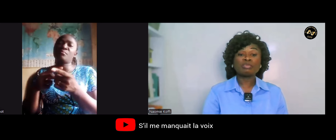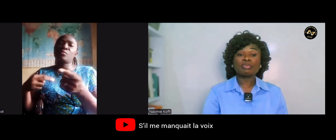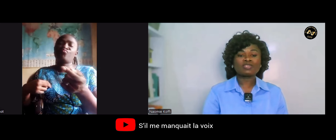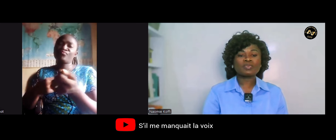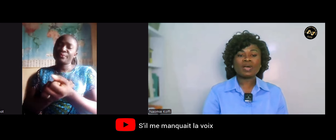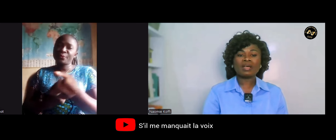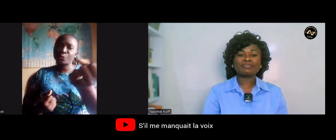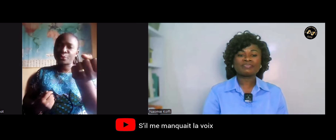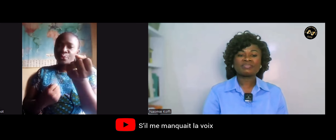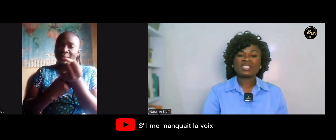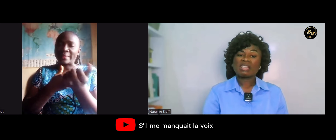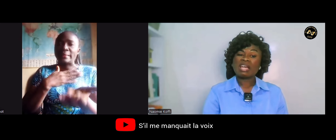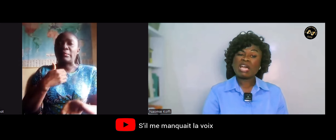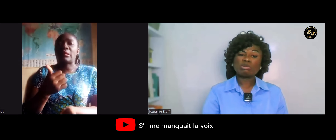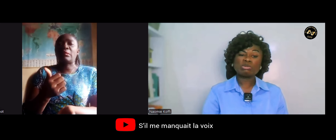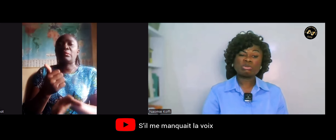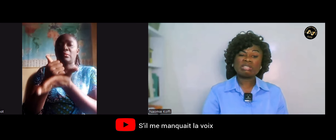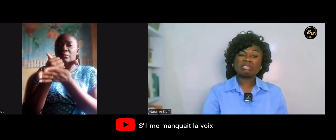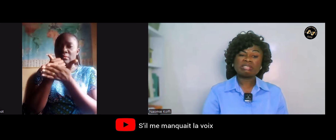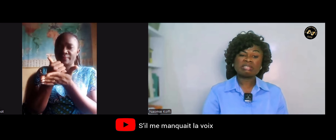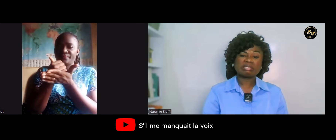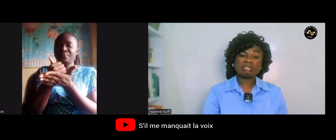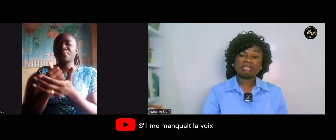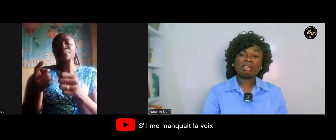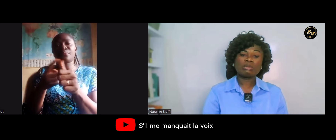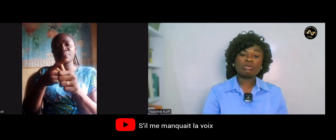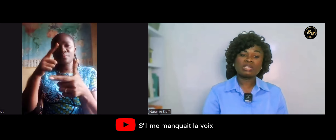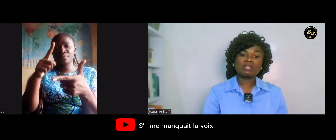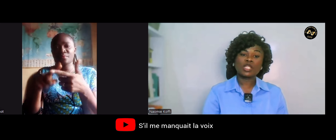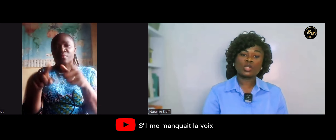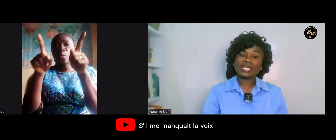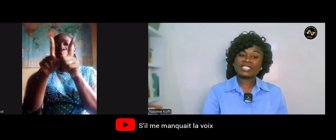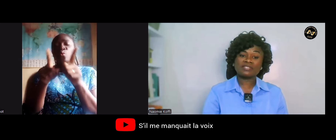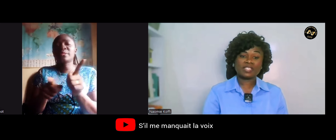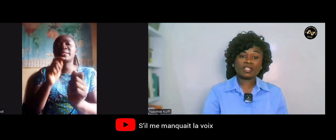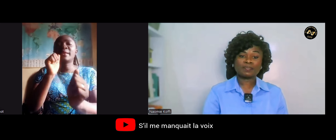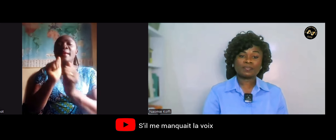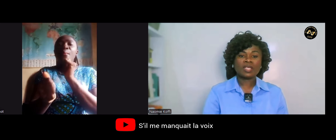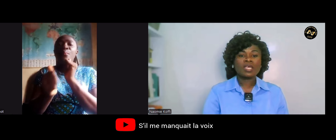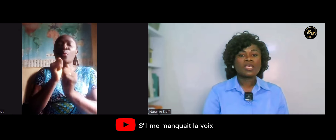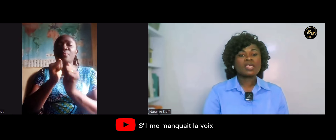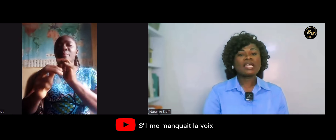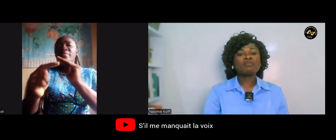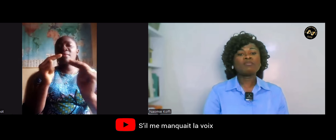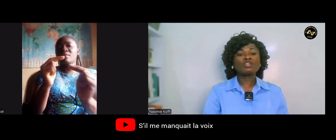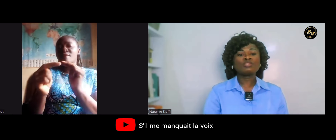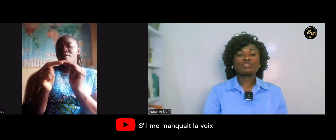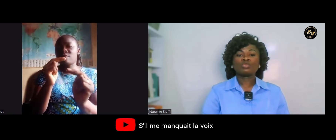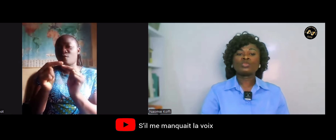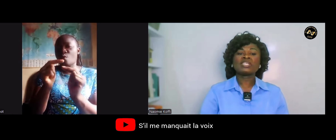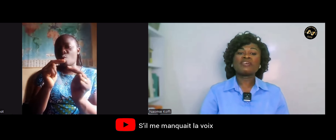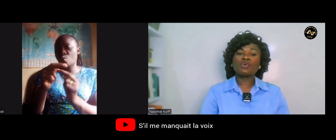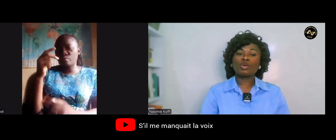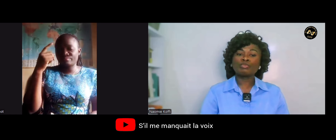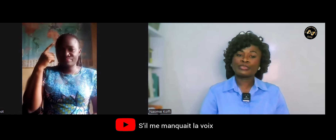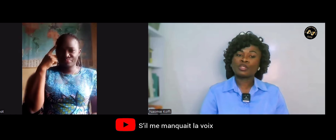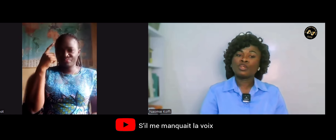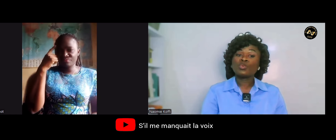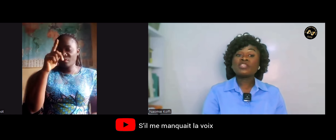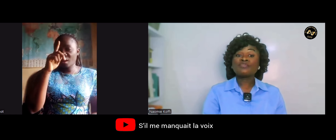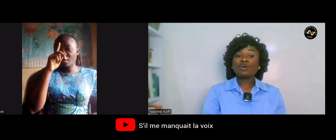gouvernement ne pense pas à nous soutenir et à nous aider dans nos activités. Également, nous